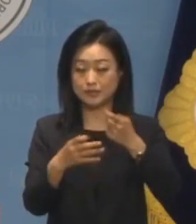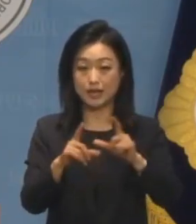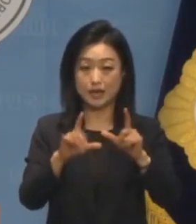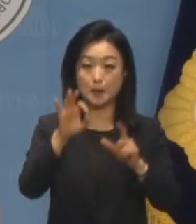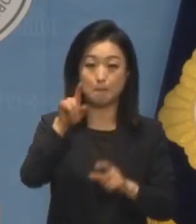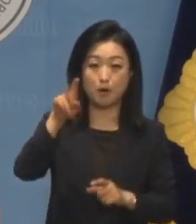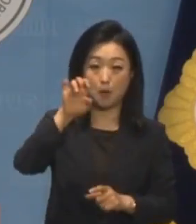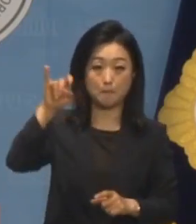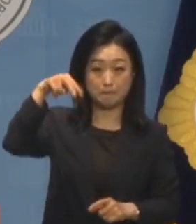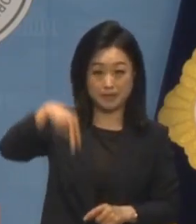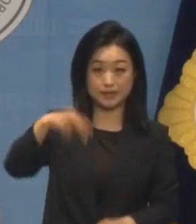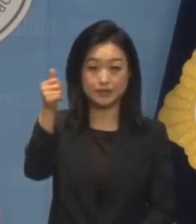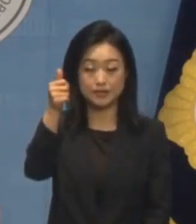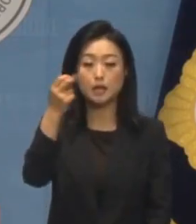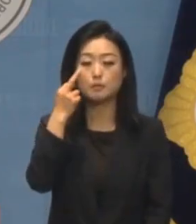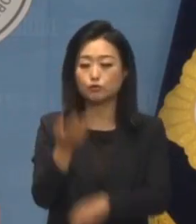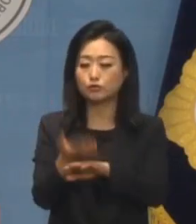미국 상원